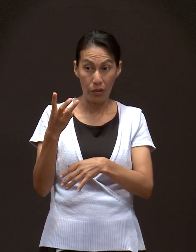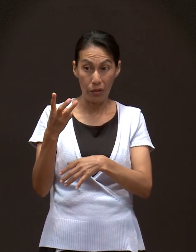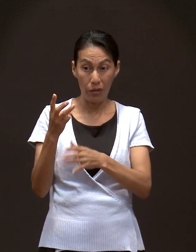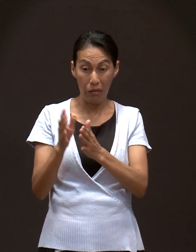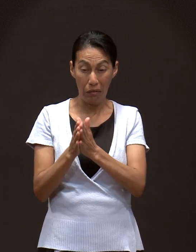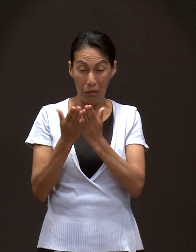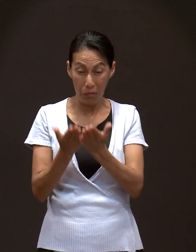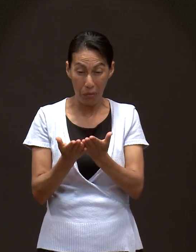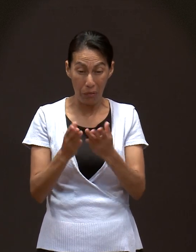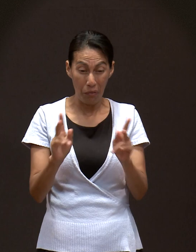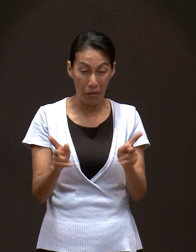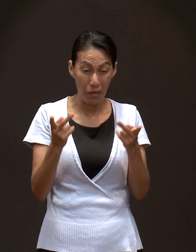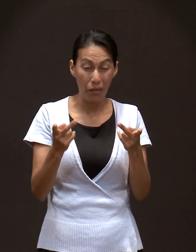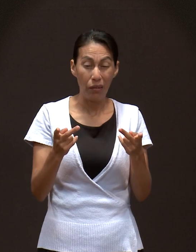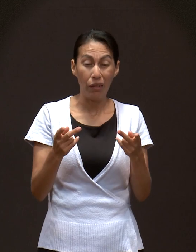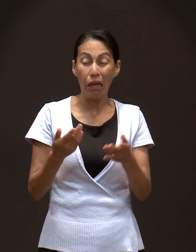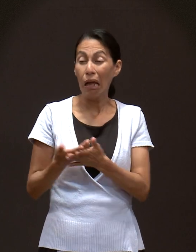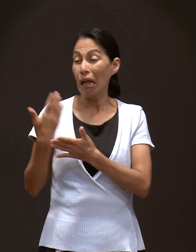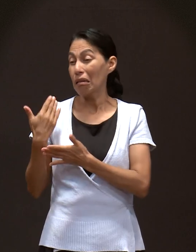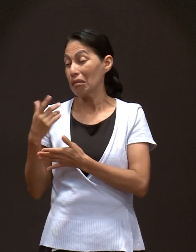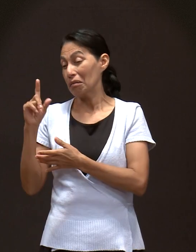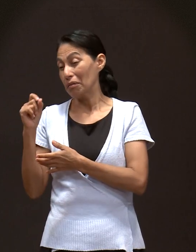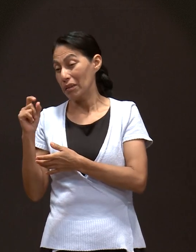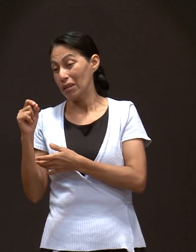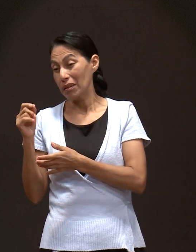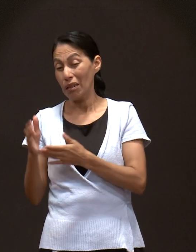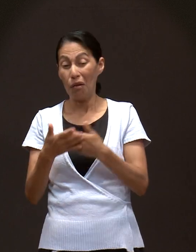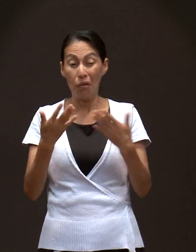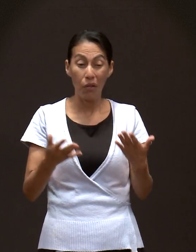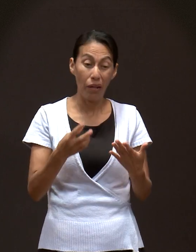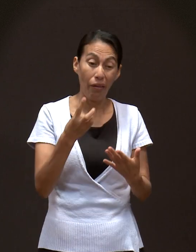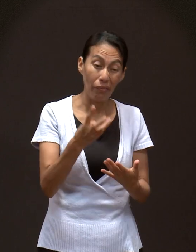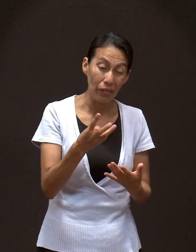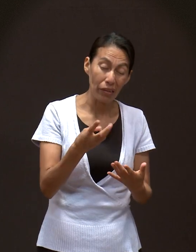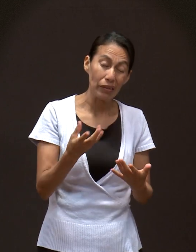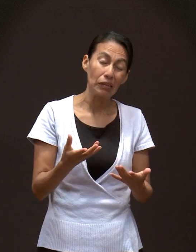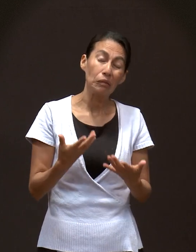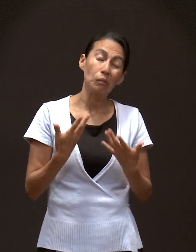a tres, yo estaba muy desanimado realmente.